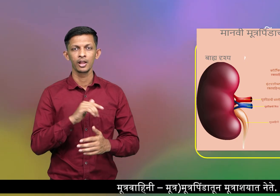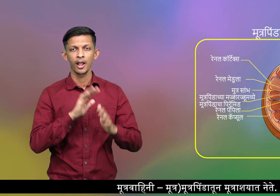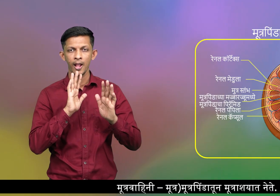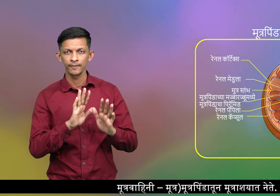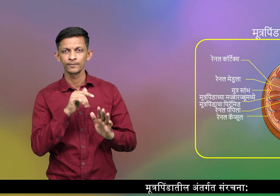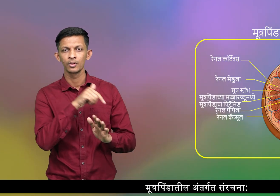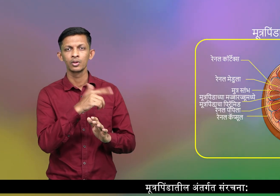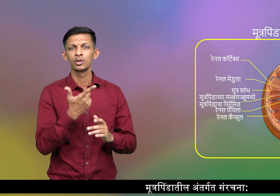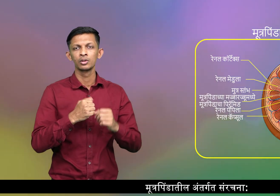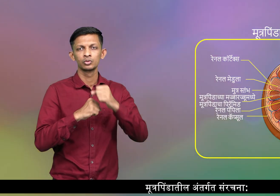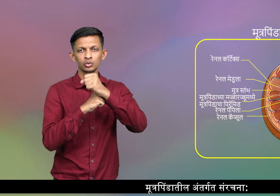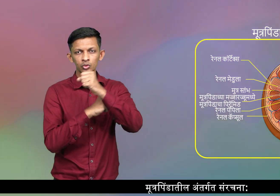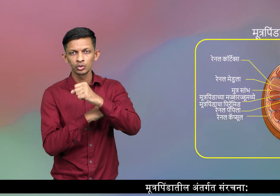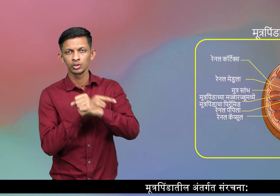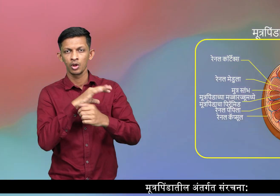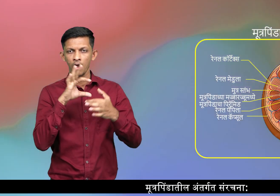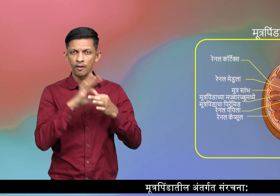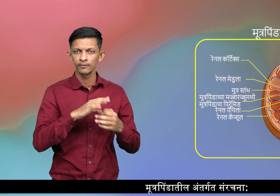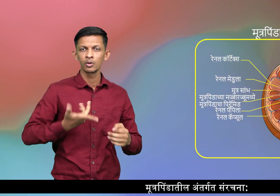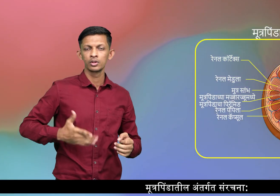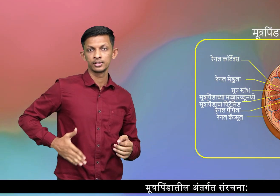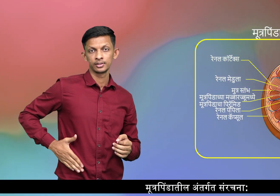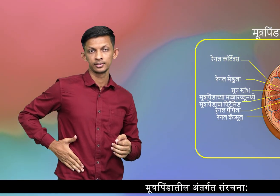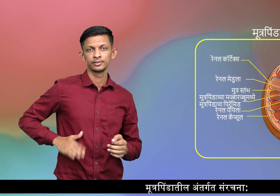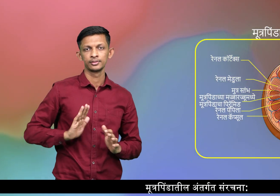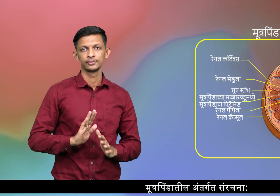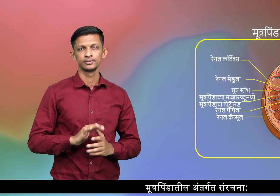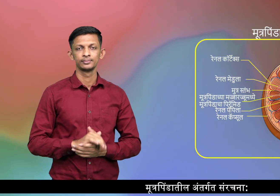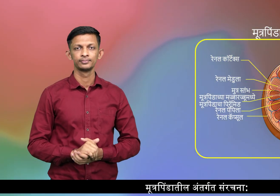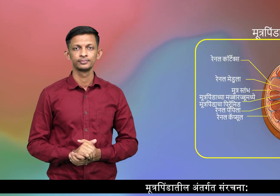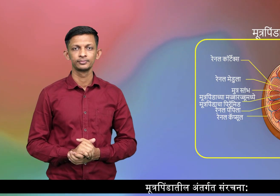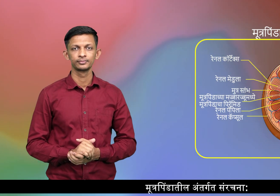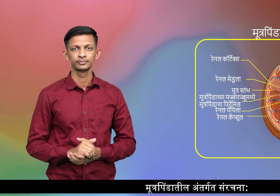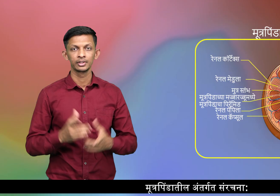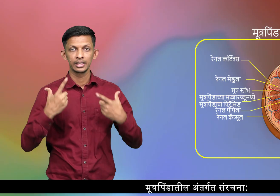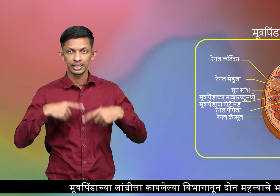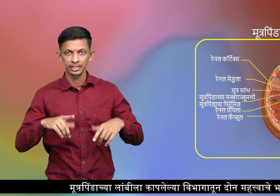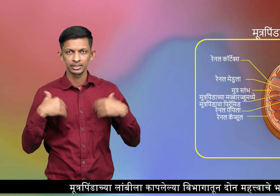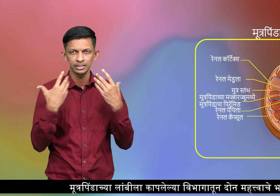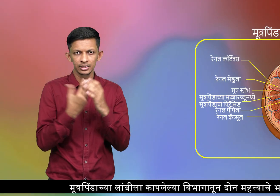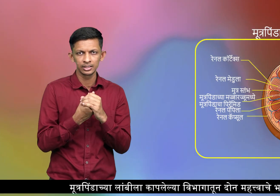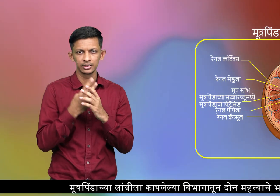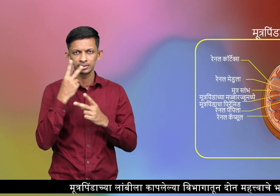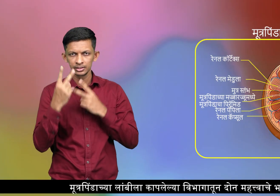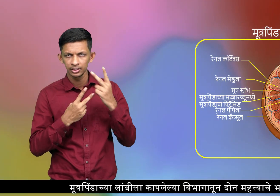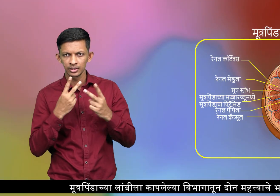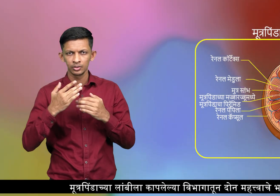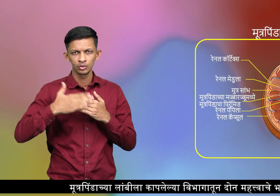मूत्राशयात नेते. मूत्रपिंडातील अंतर्गत संरचना. मूत्रपिंडाच्या लांबीला